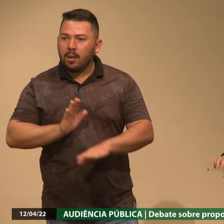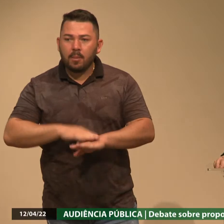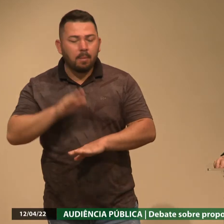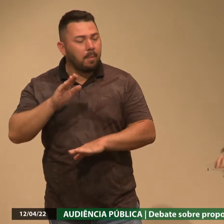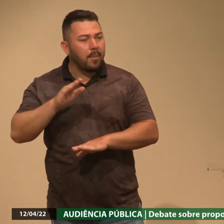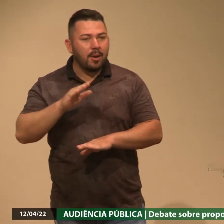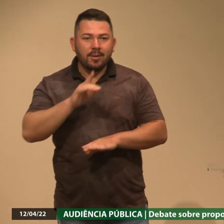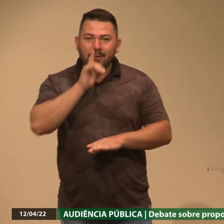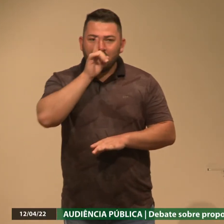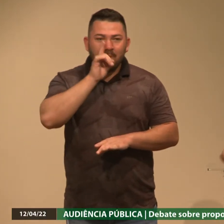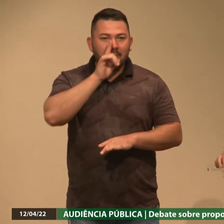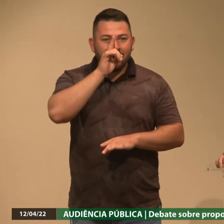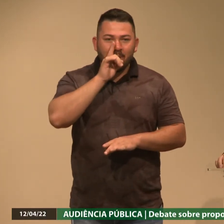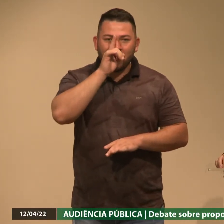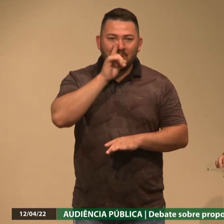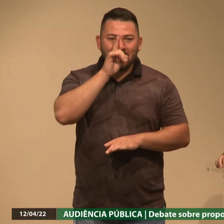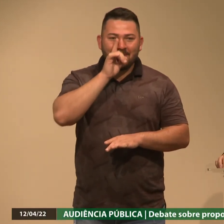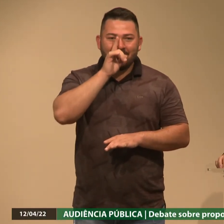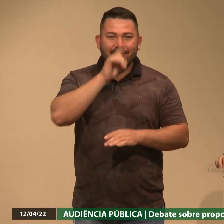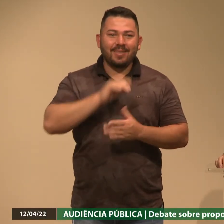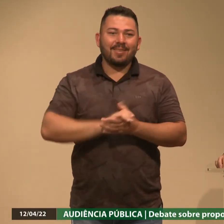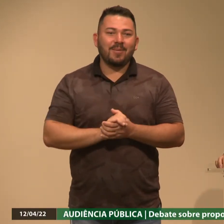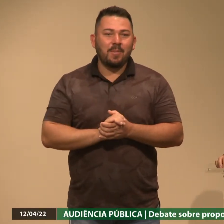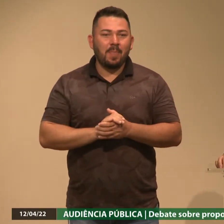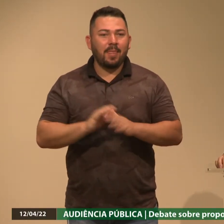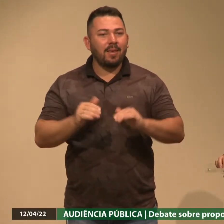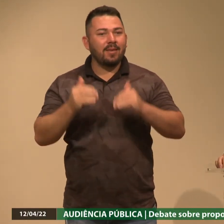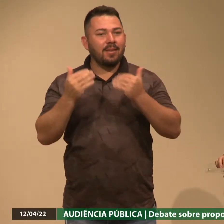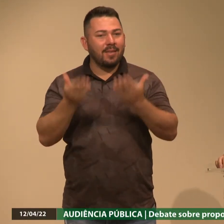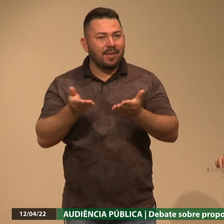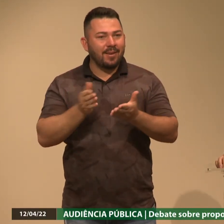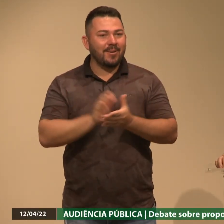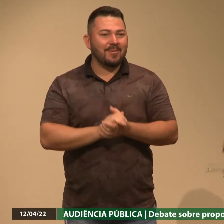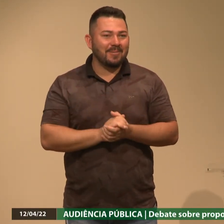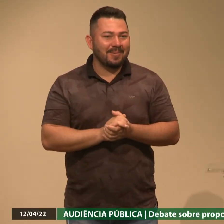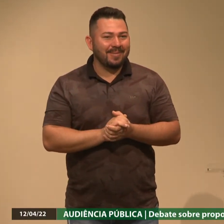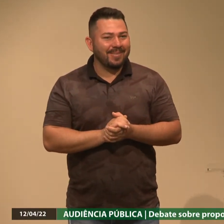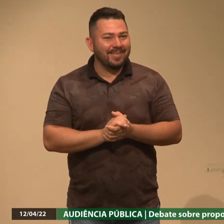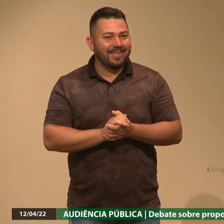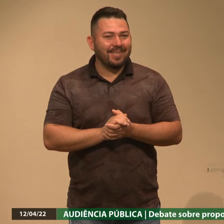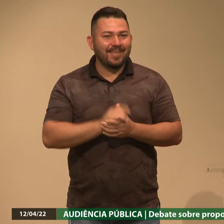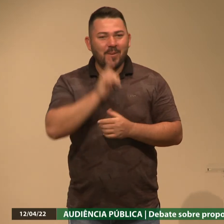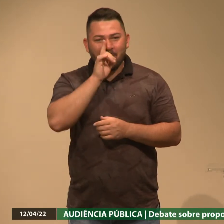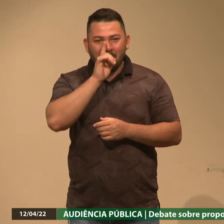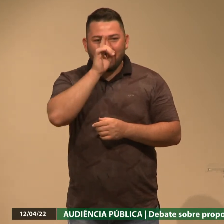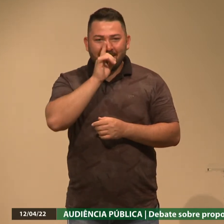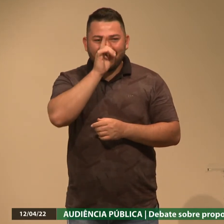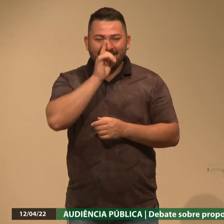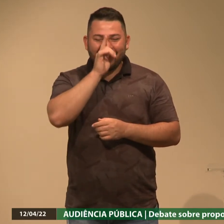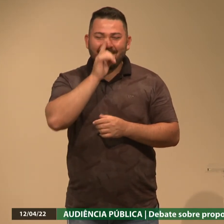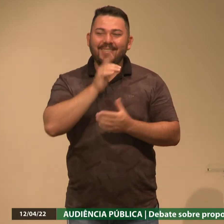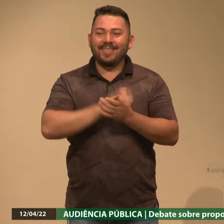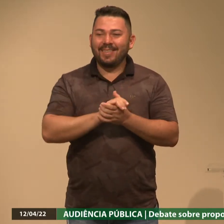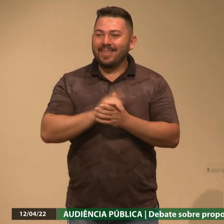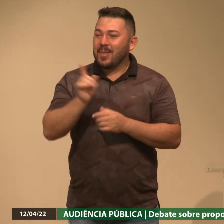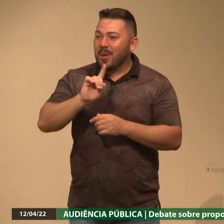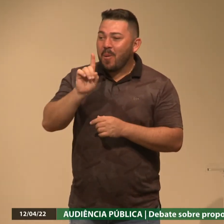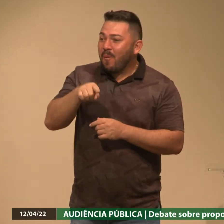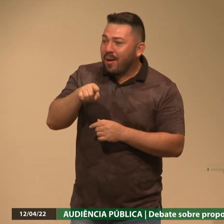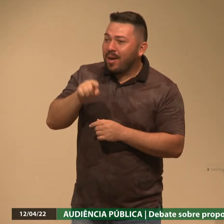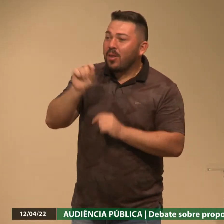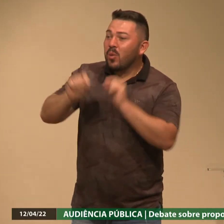um idoso do que uma arma então é ao perigo não tava